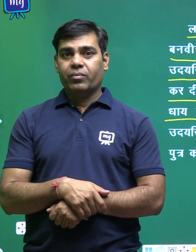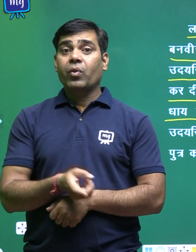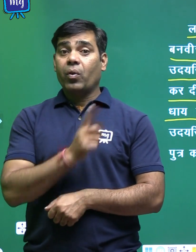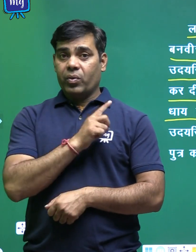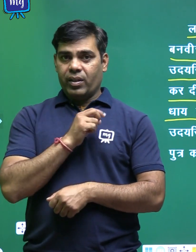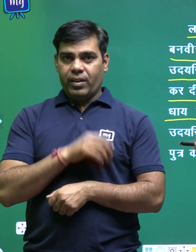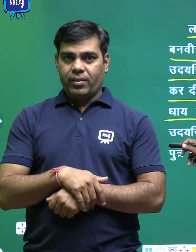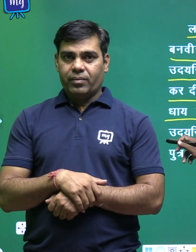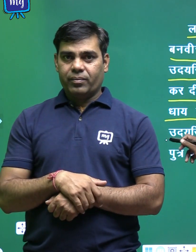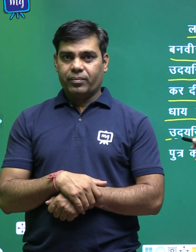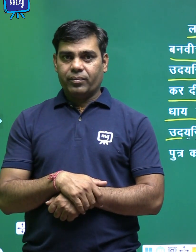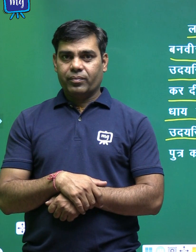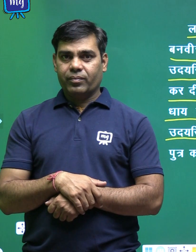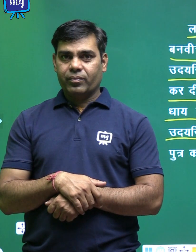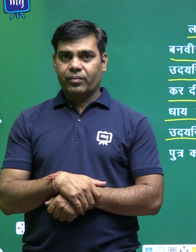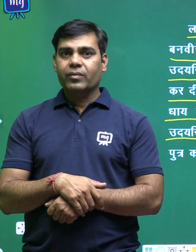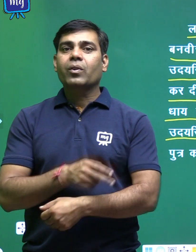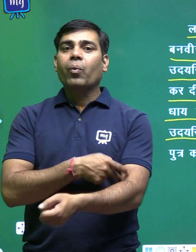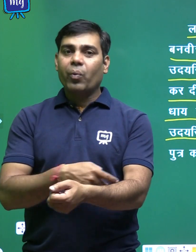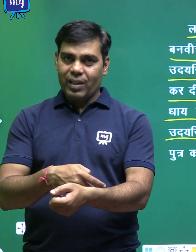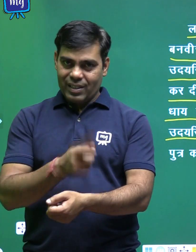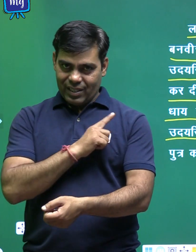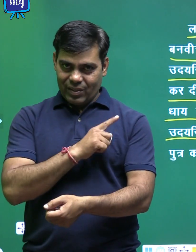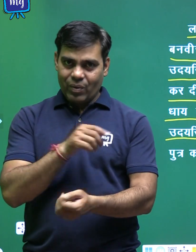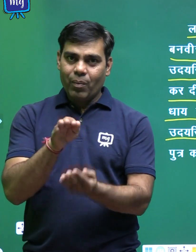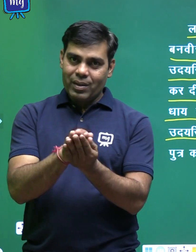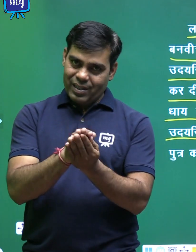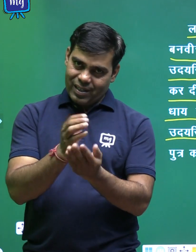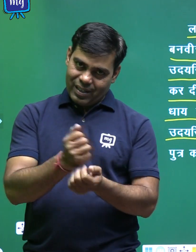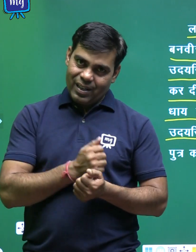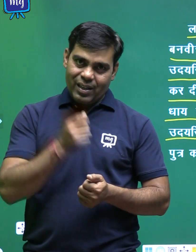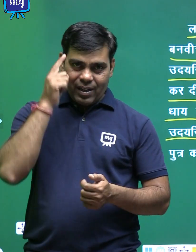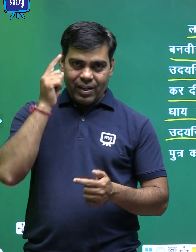उसने उदय सिंह को बचाने की खातिर